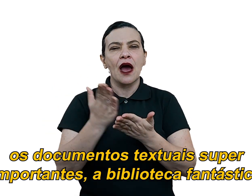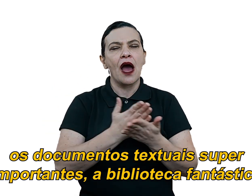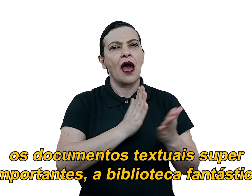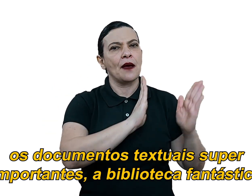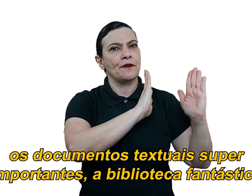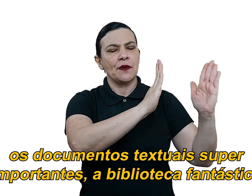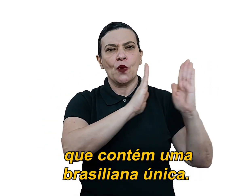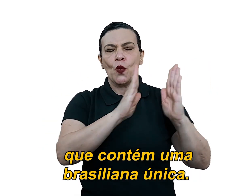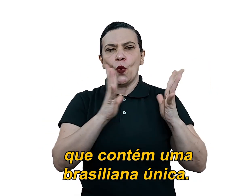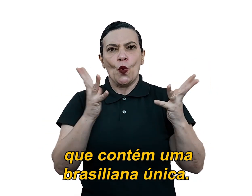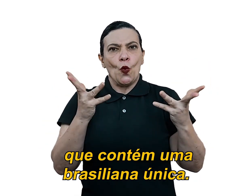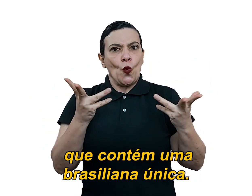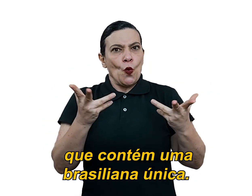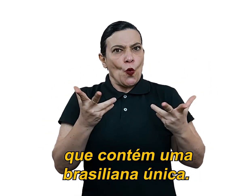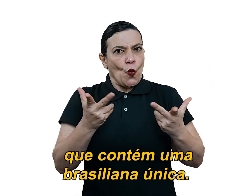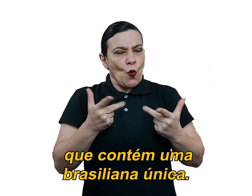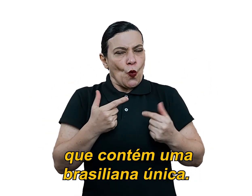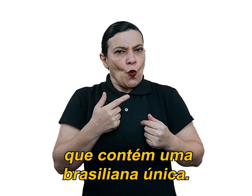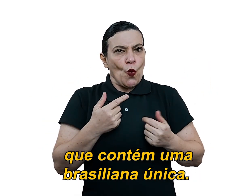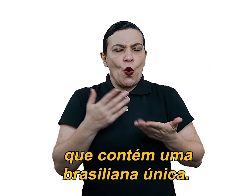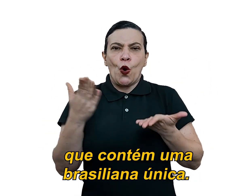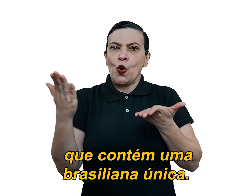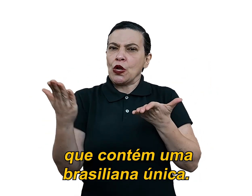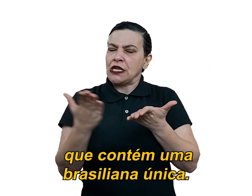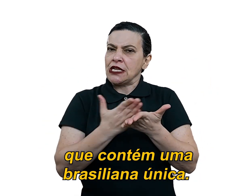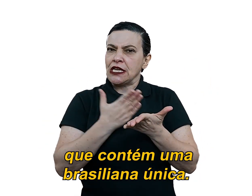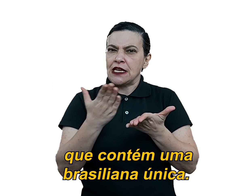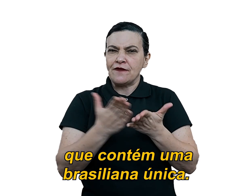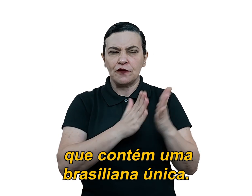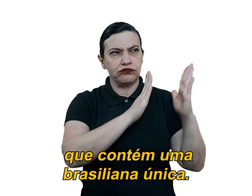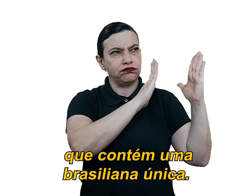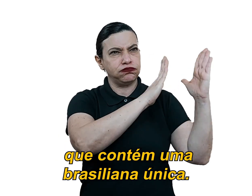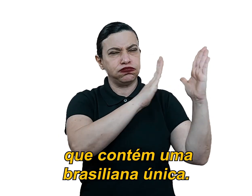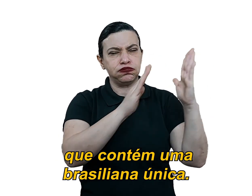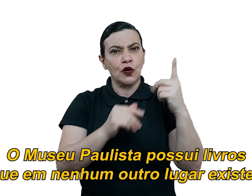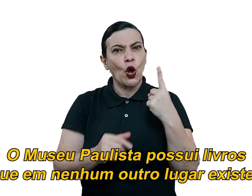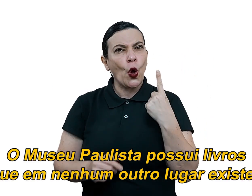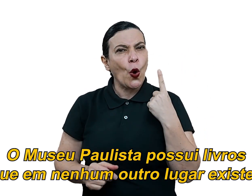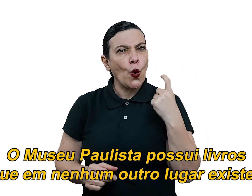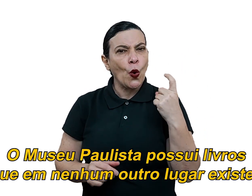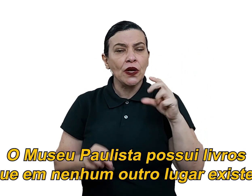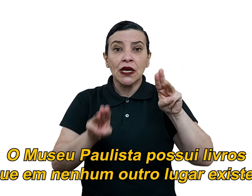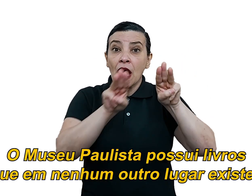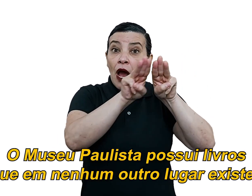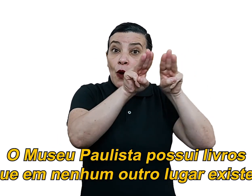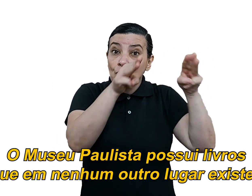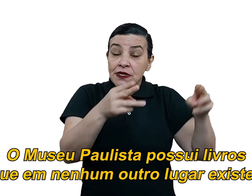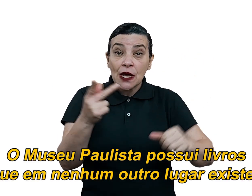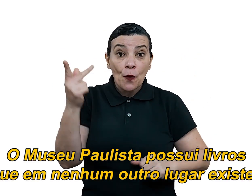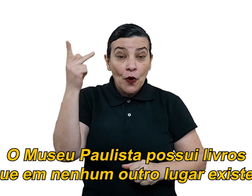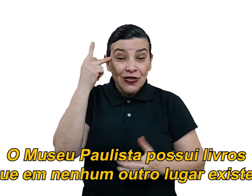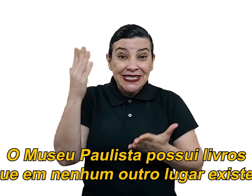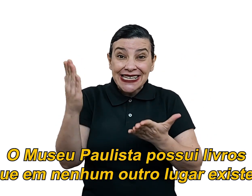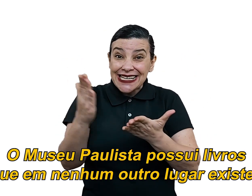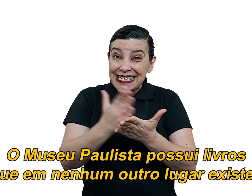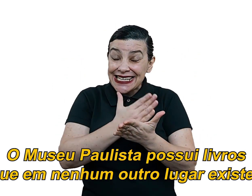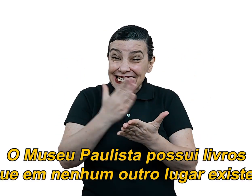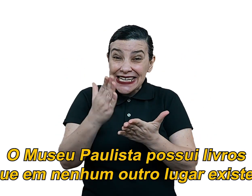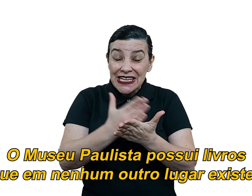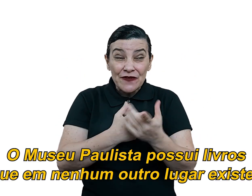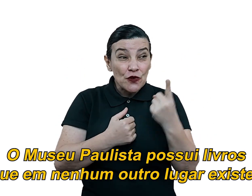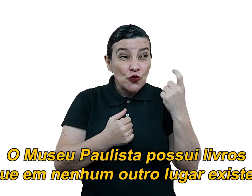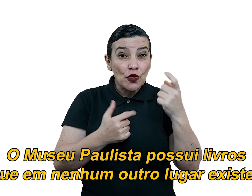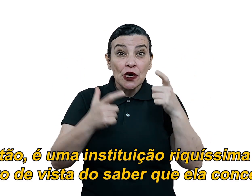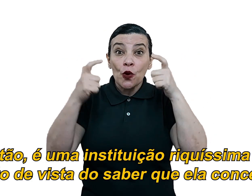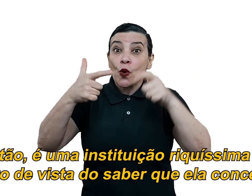biblioteca fantástica, que contém uma brasiliana única. O Museu Paulista possui livros que em nenhum outro